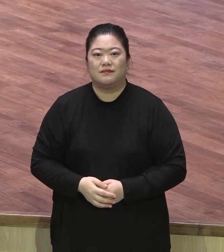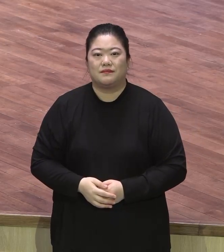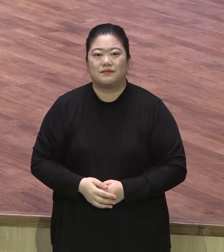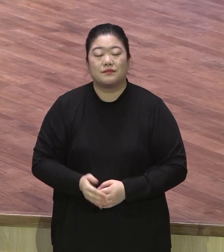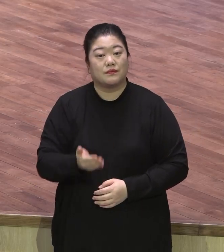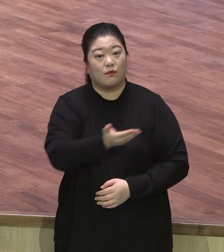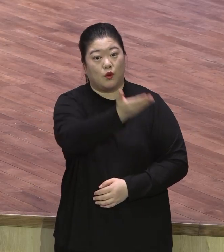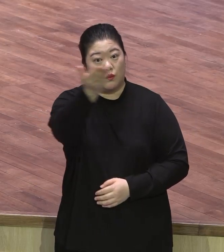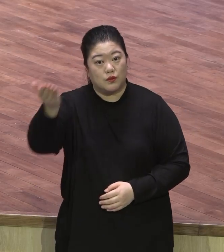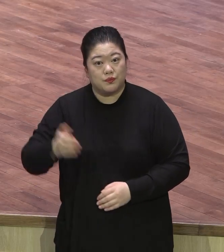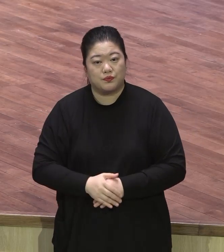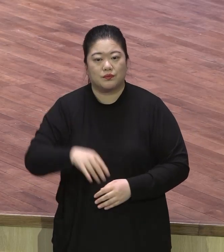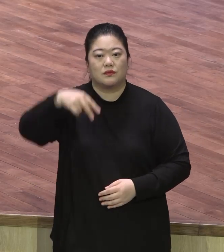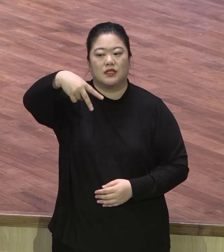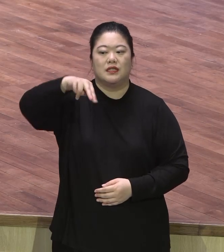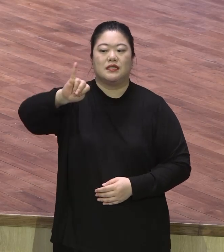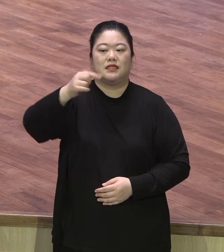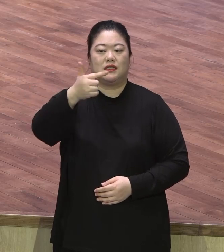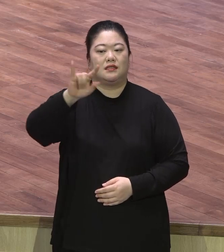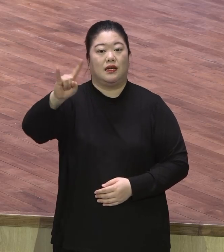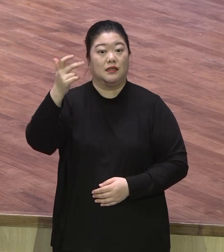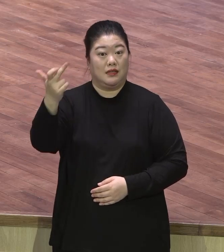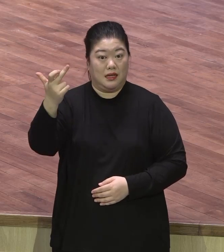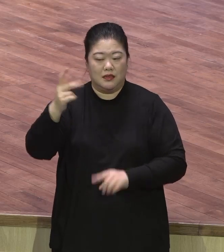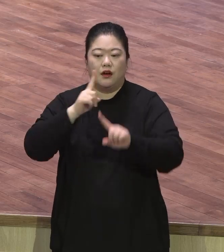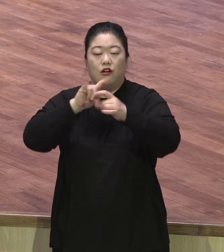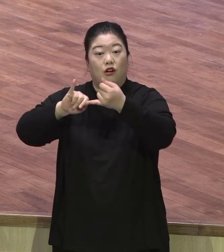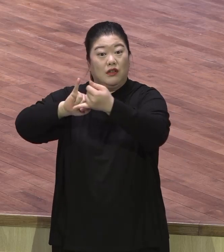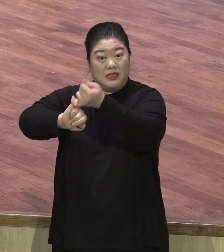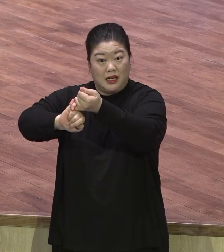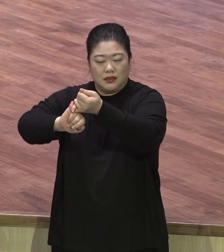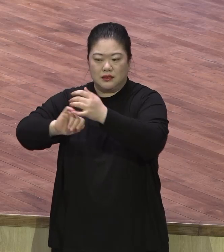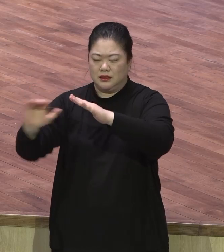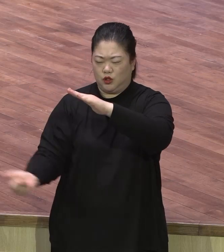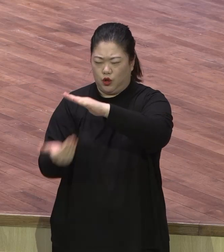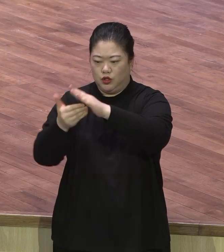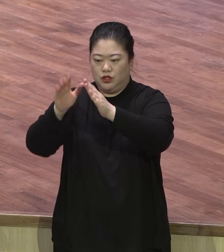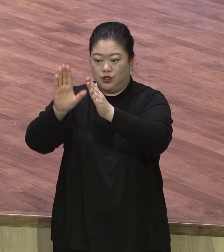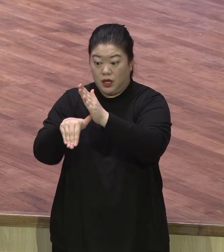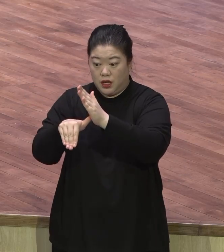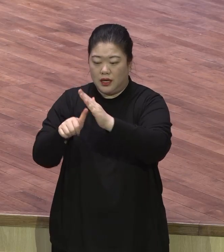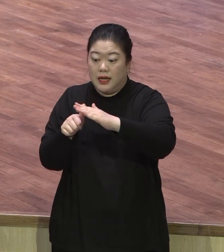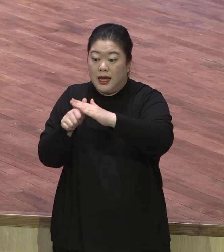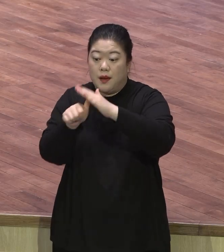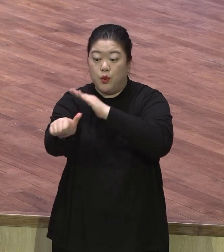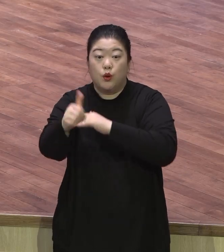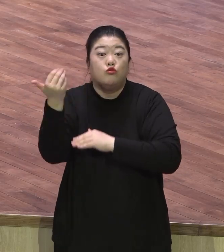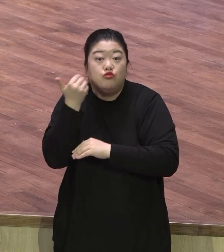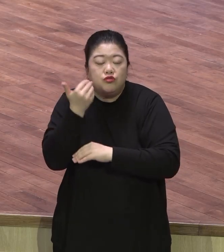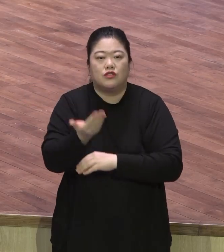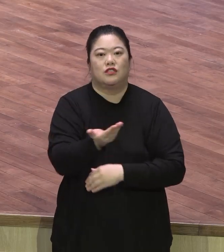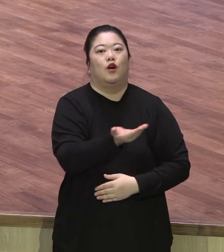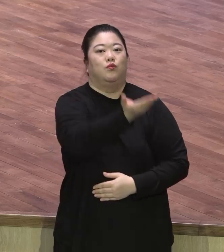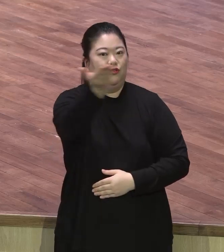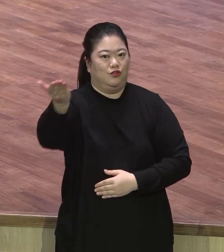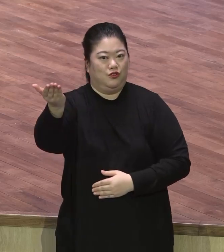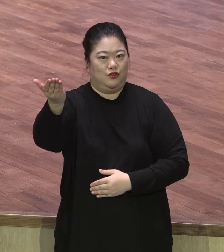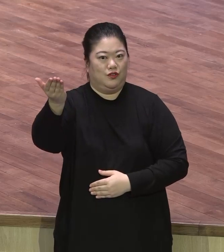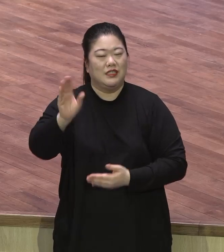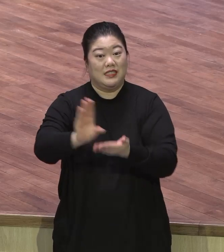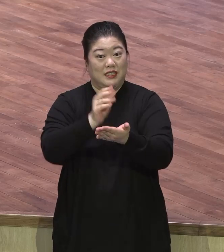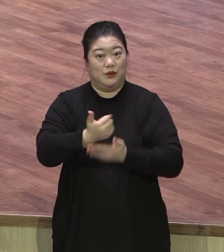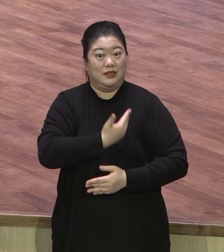시대에 신해산 은약에 성취되는데 가장 앞장서서 스임받는 거리도의 제자들 다 되시기를 지금으로